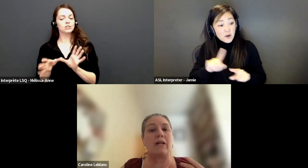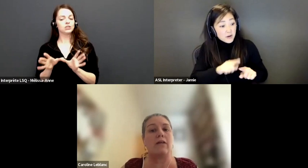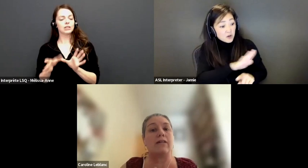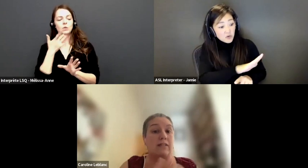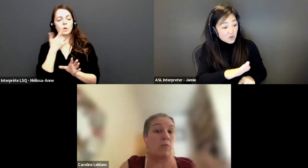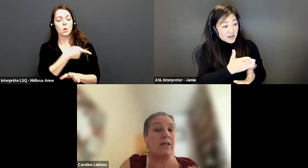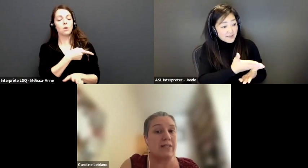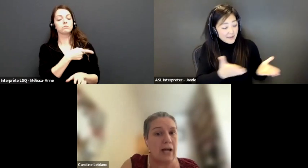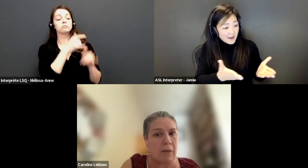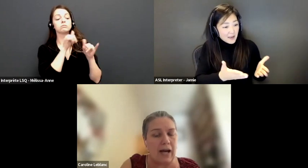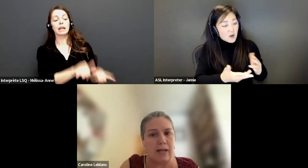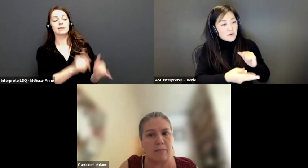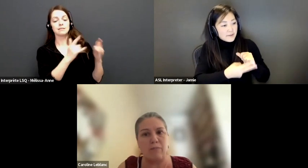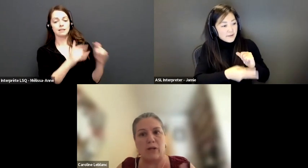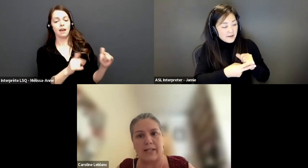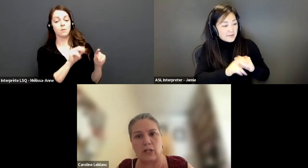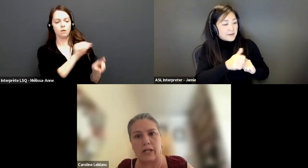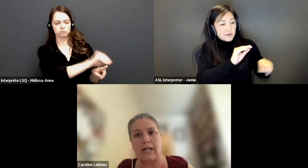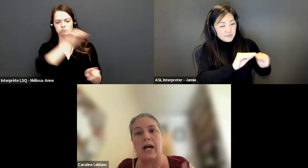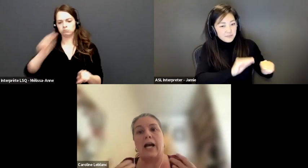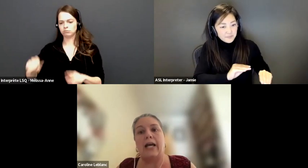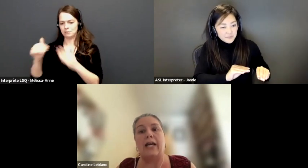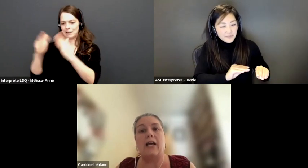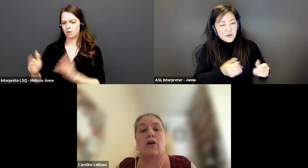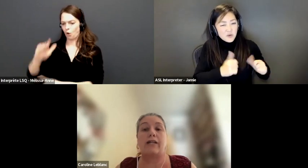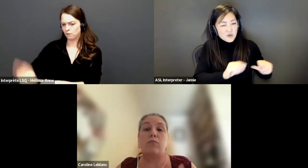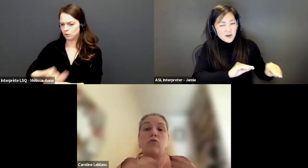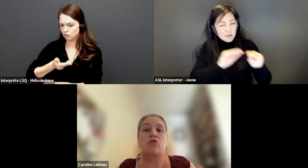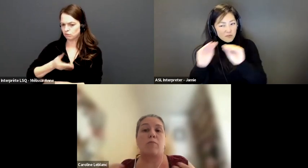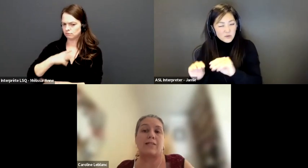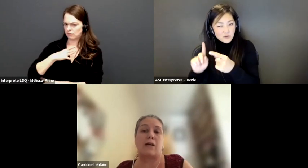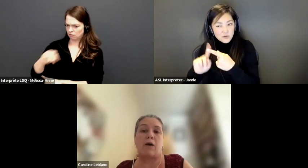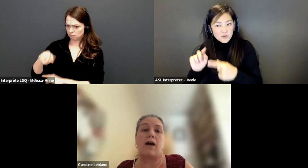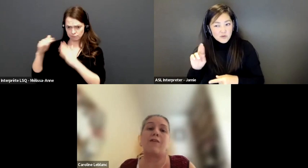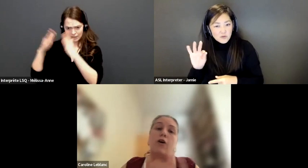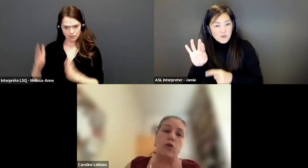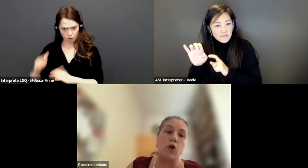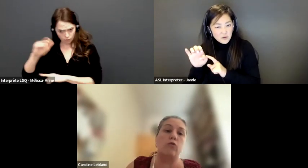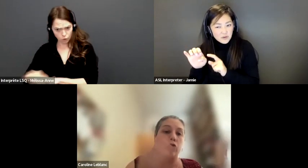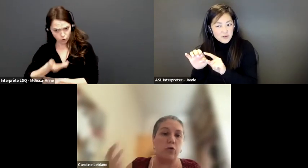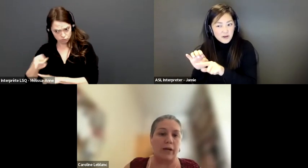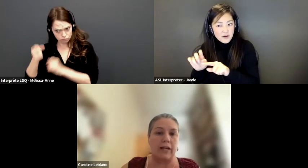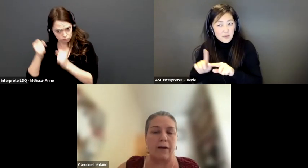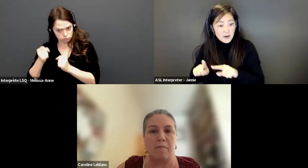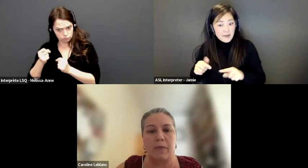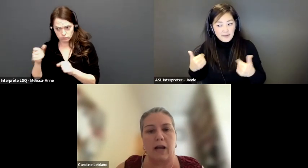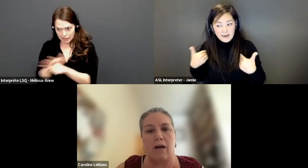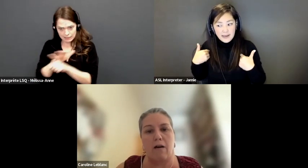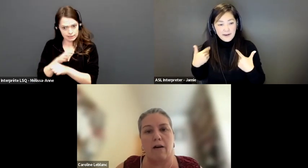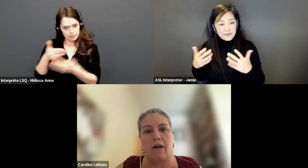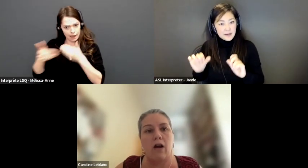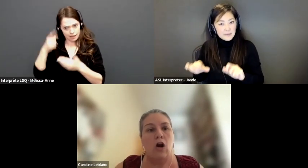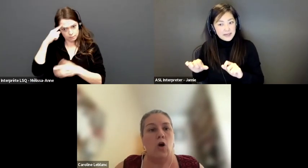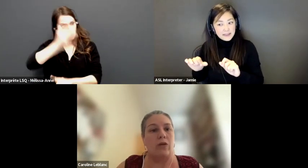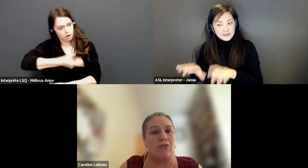refuges, mais qui ne sont pas nécessairement adaptés pour les accueillir et qui bougent d'une place temporaire vers un autre lieu précaire.